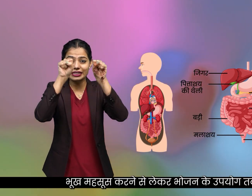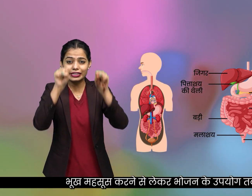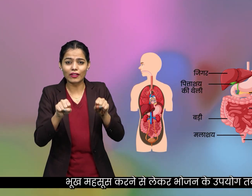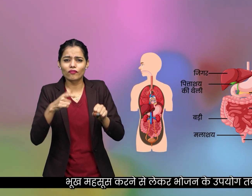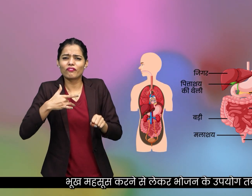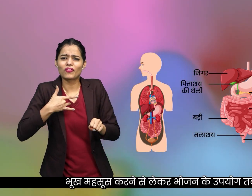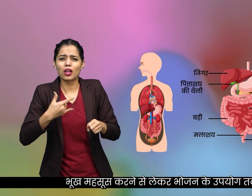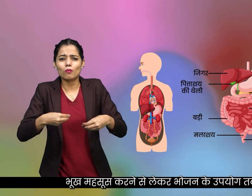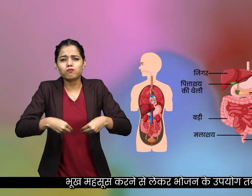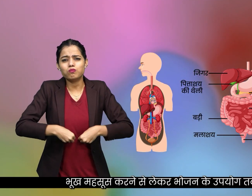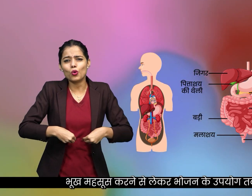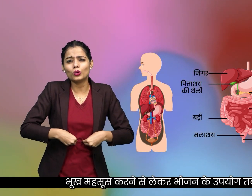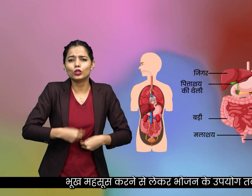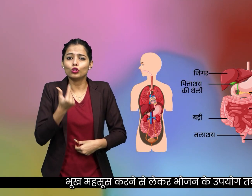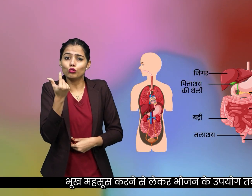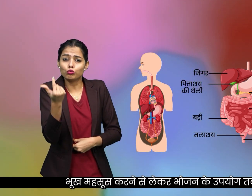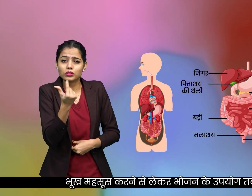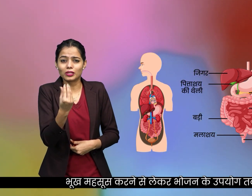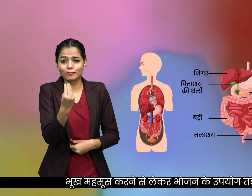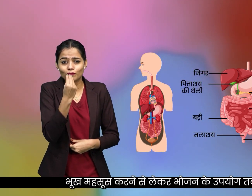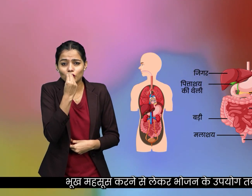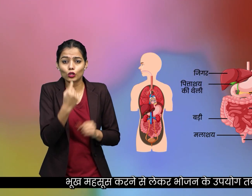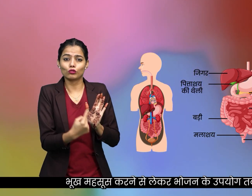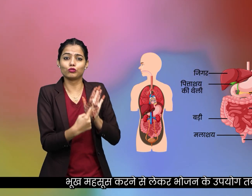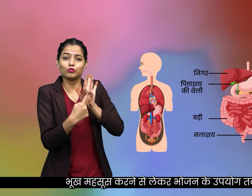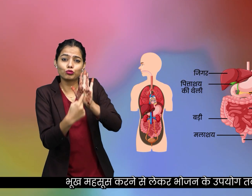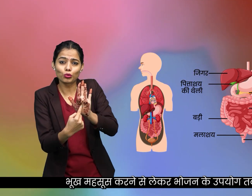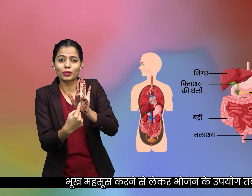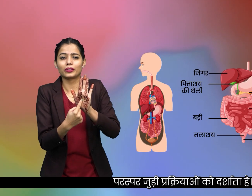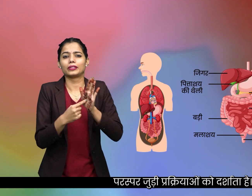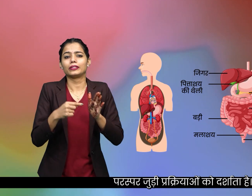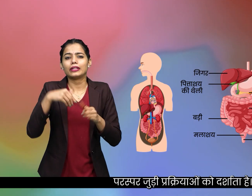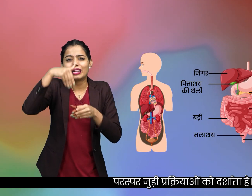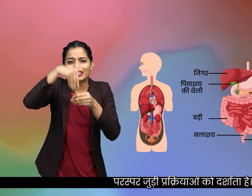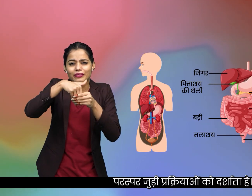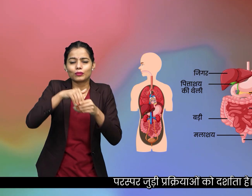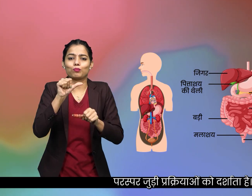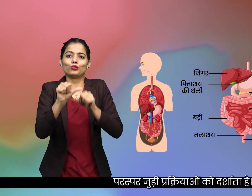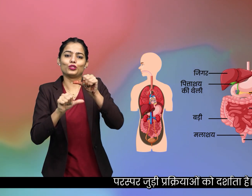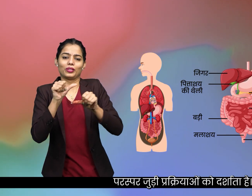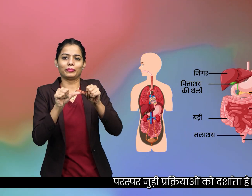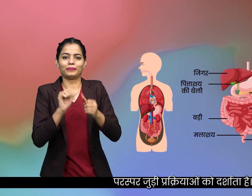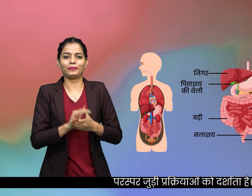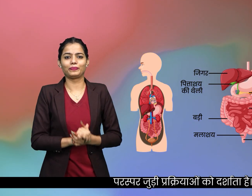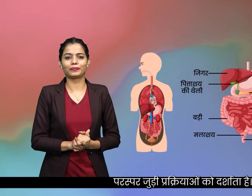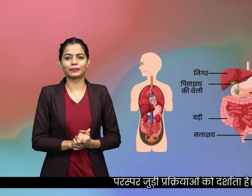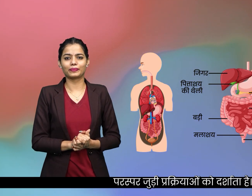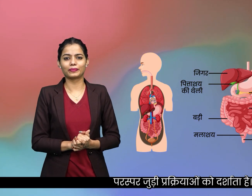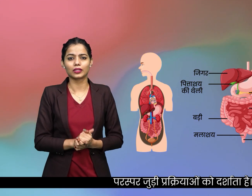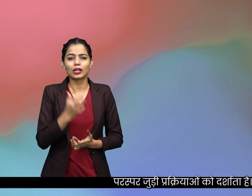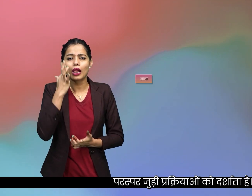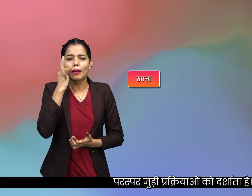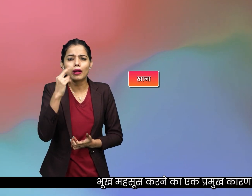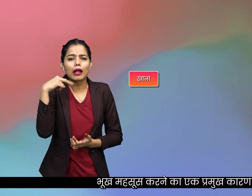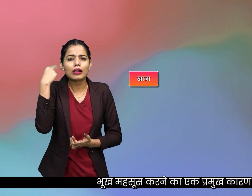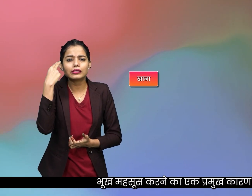महसूस करने से लेकर भोजन के उपयोग तक पाचन तंत्र परस्पर जुड़ी प्रक्रियाओं को दर्शाता